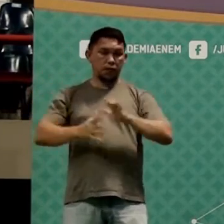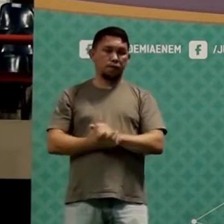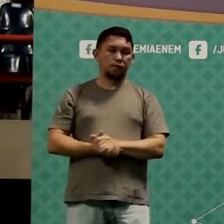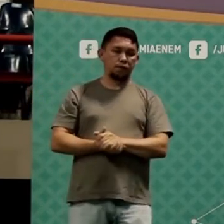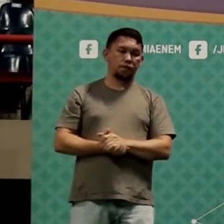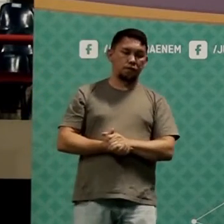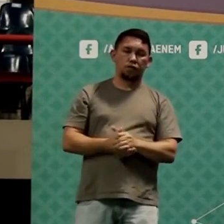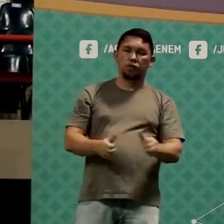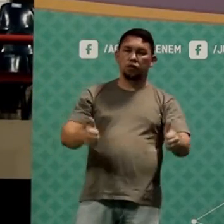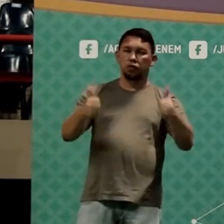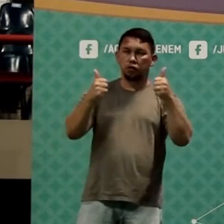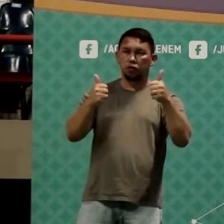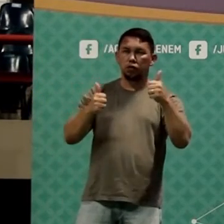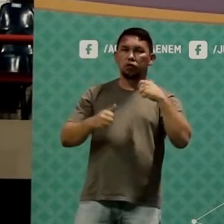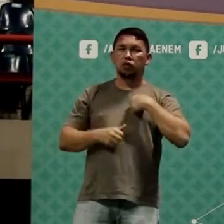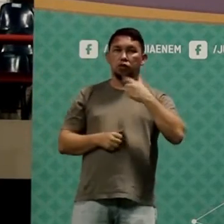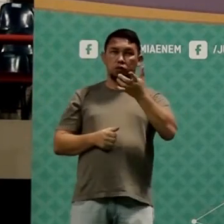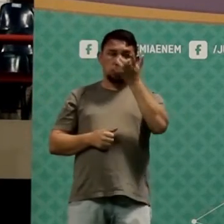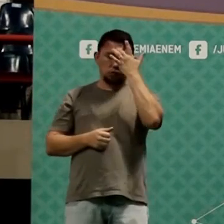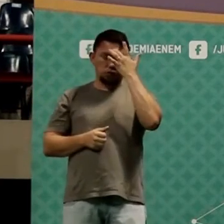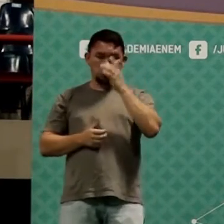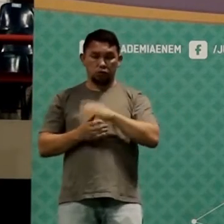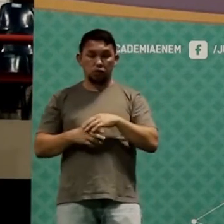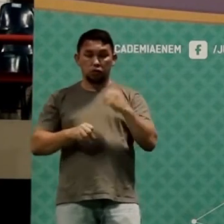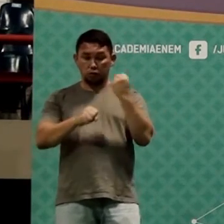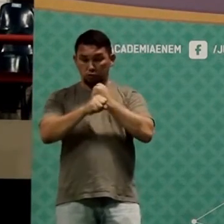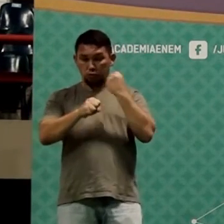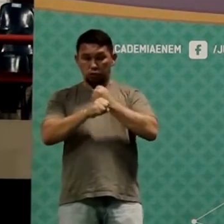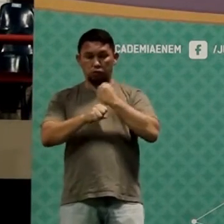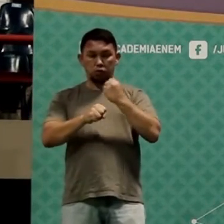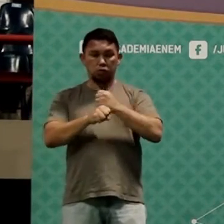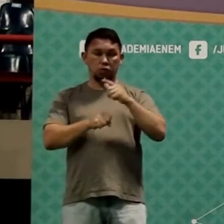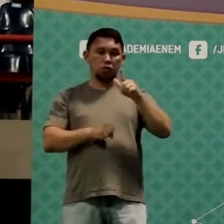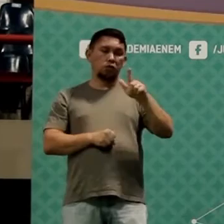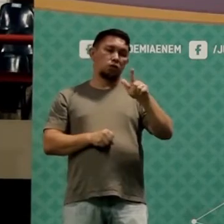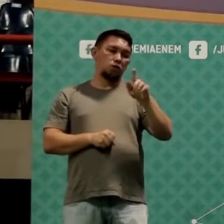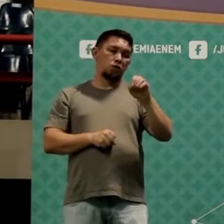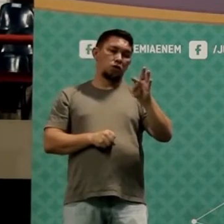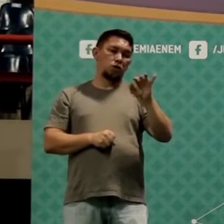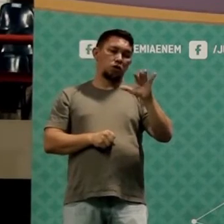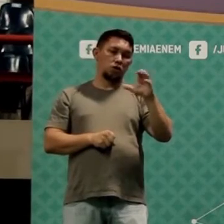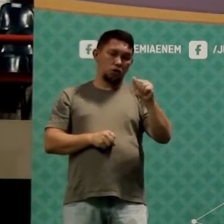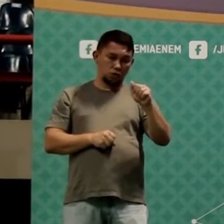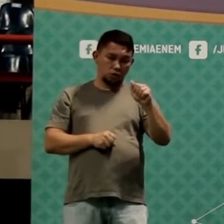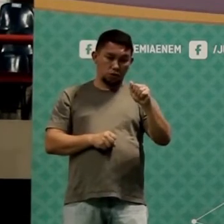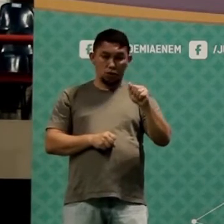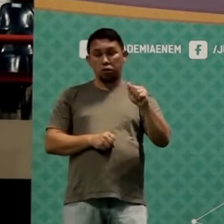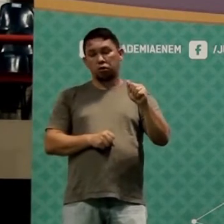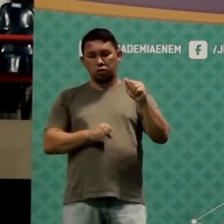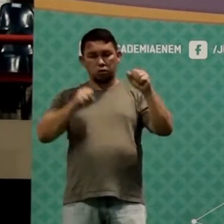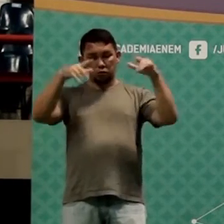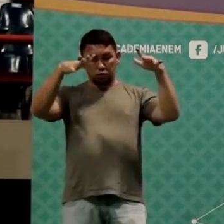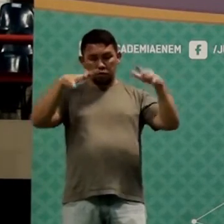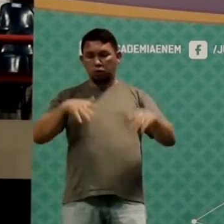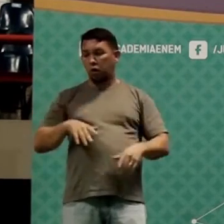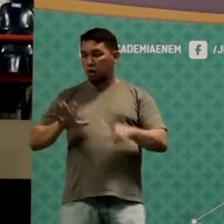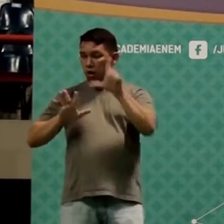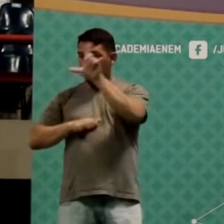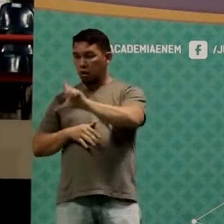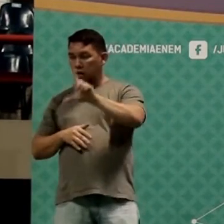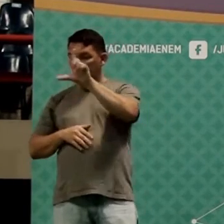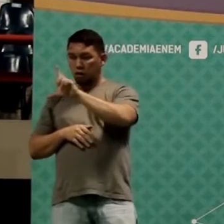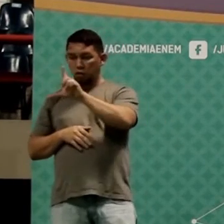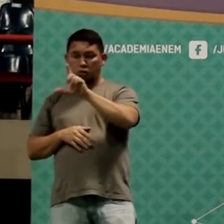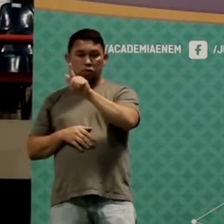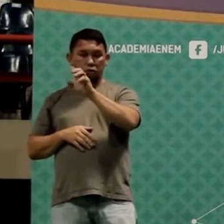luminosidade. Beleza? Esqueça nunca mais. Arquitetura gótica, luz. Literatura gótica é que fala das